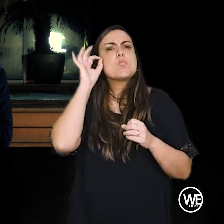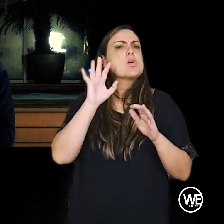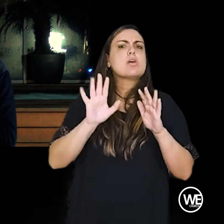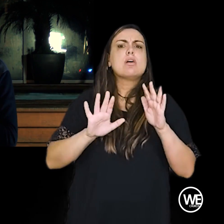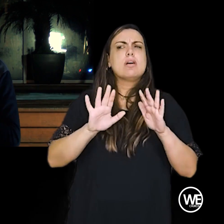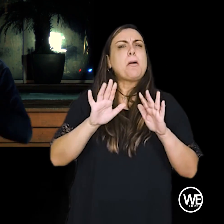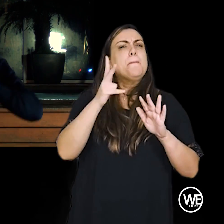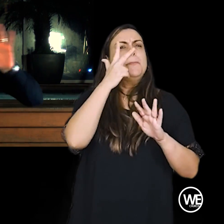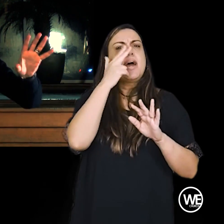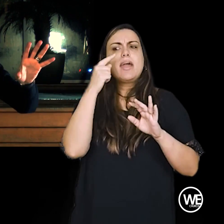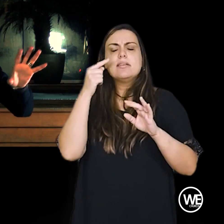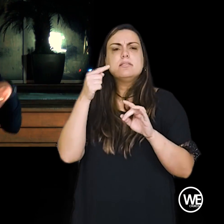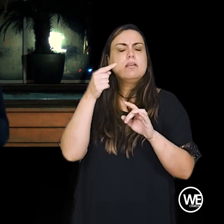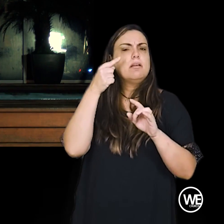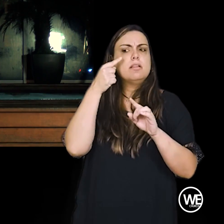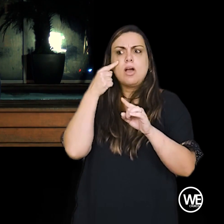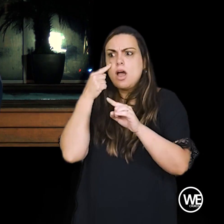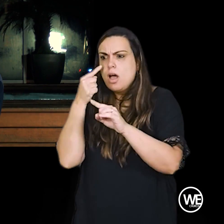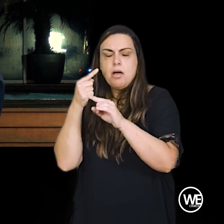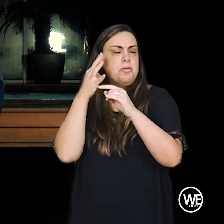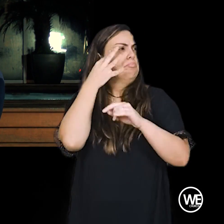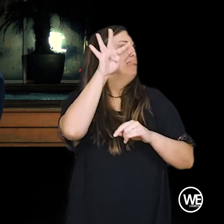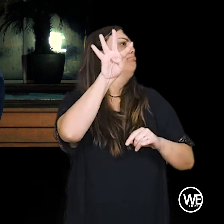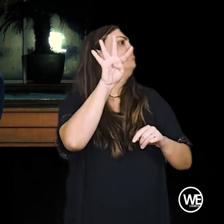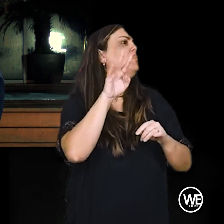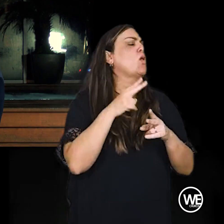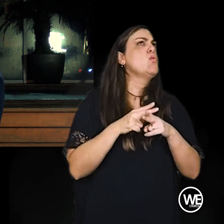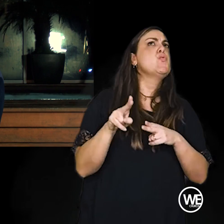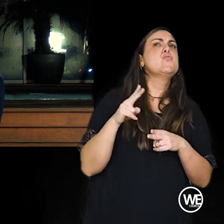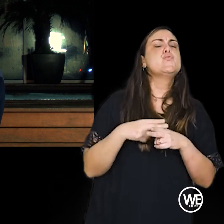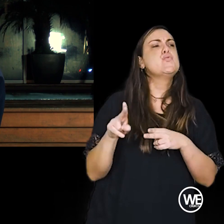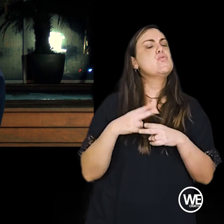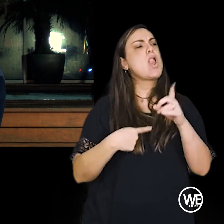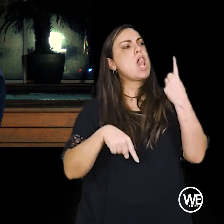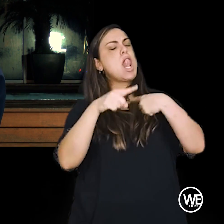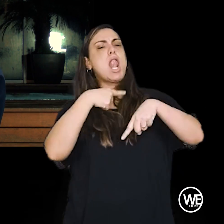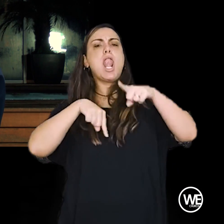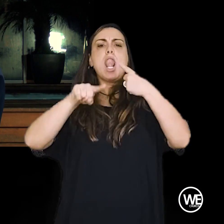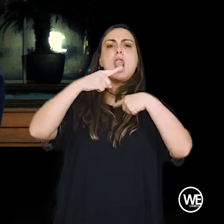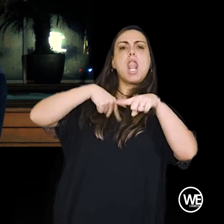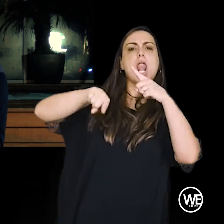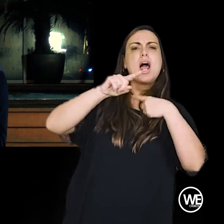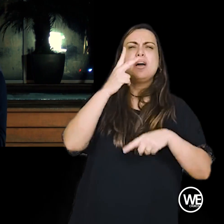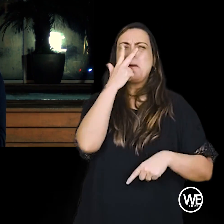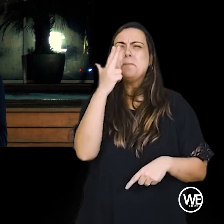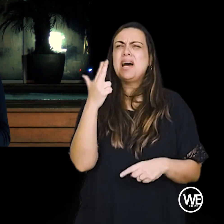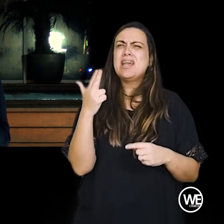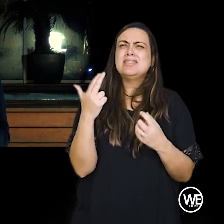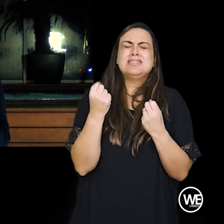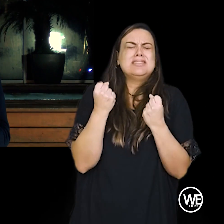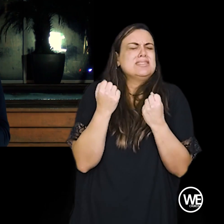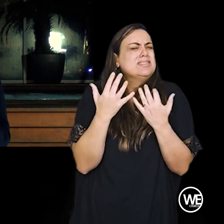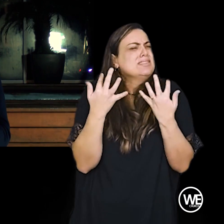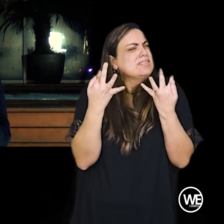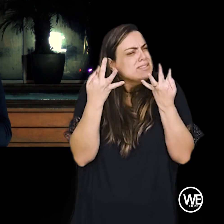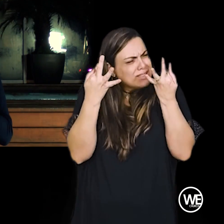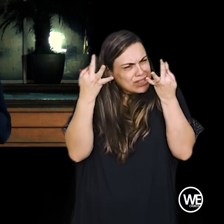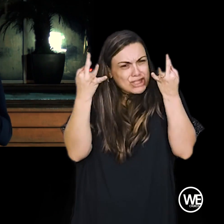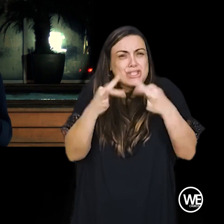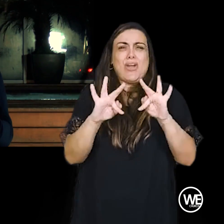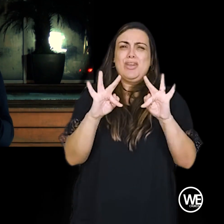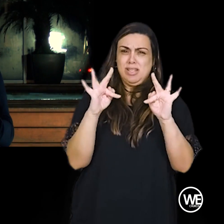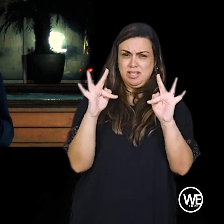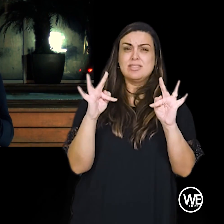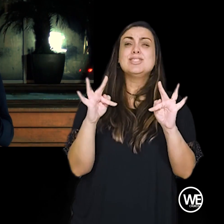não preferimos olhar para o outro lado quando nos deparamos com essa realidade? Porque talvez é forte demais. Talvez